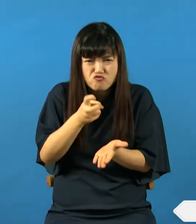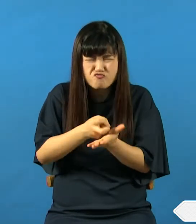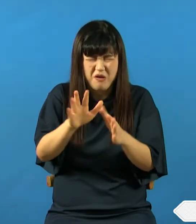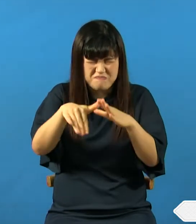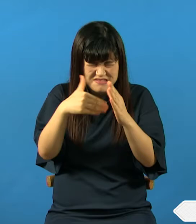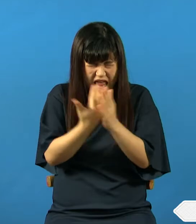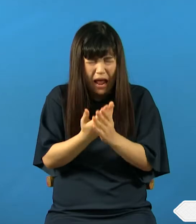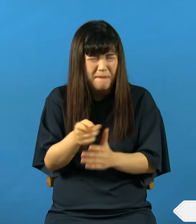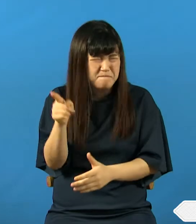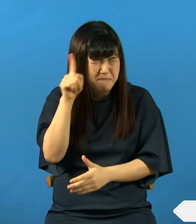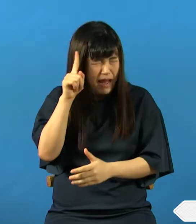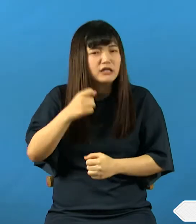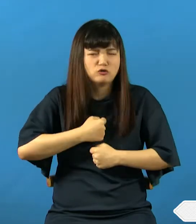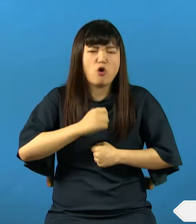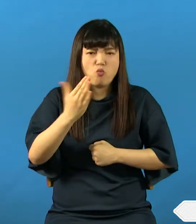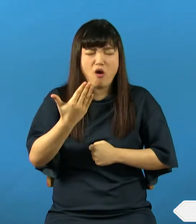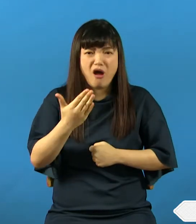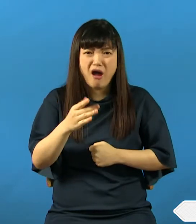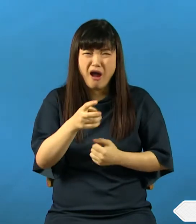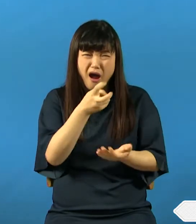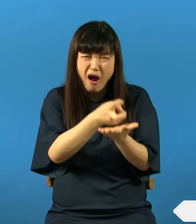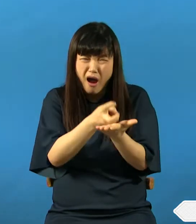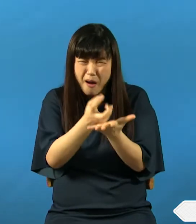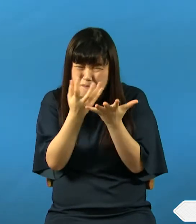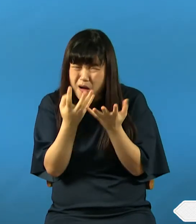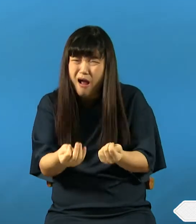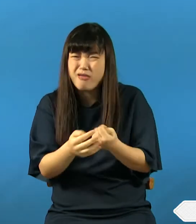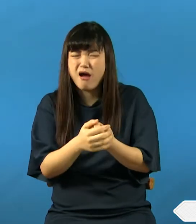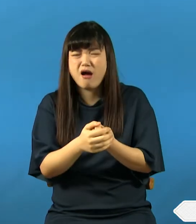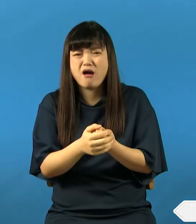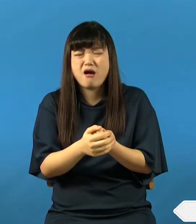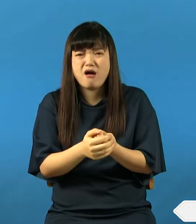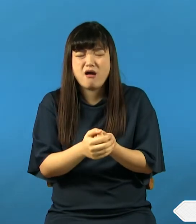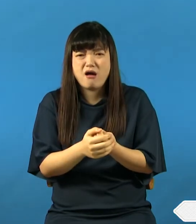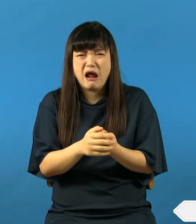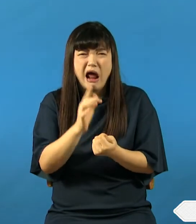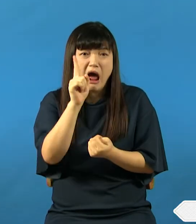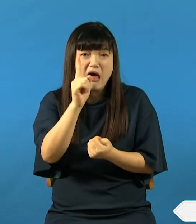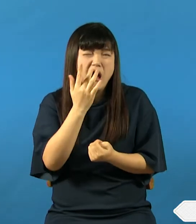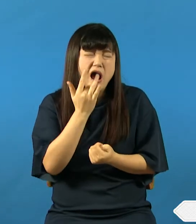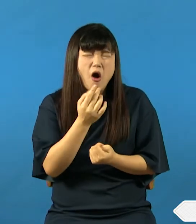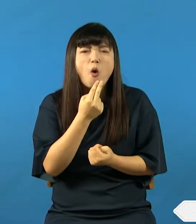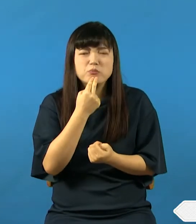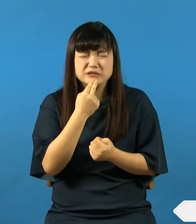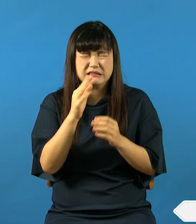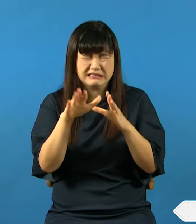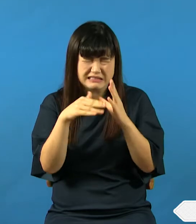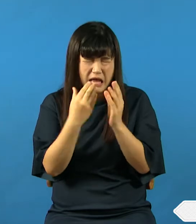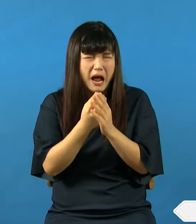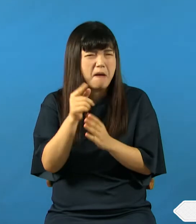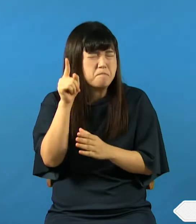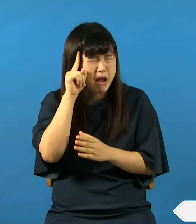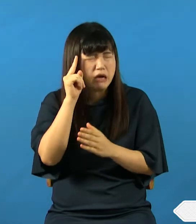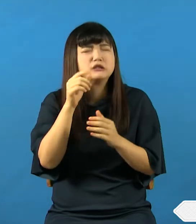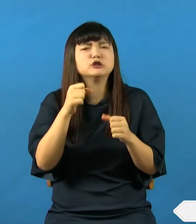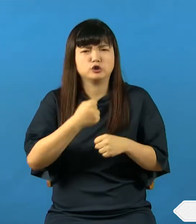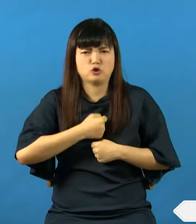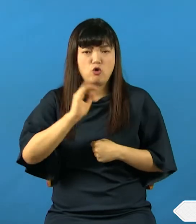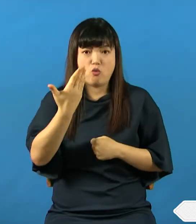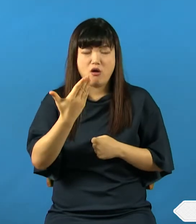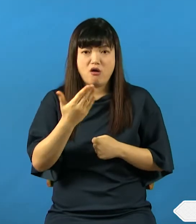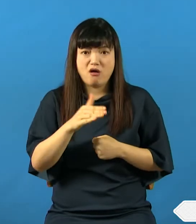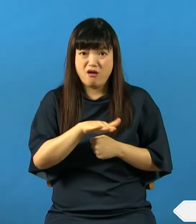하면 율법을 다 지켜야 됩니다. 그 많은 율법들을 다 지켜야 됩니다. 하나도 빠뜨리면 안 됩니다.